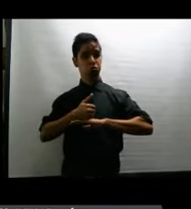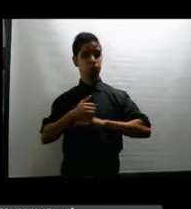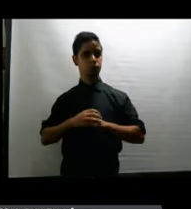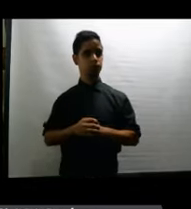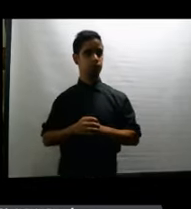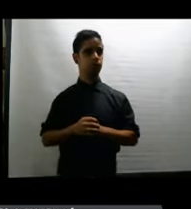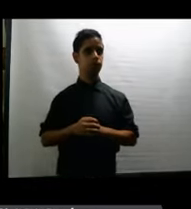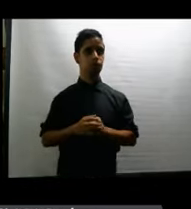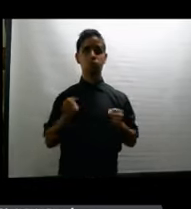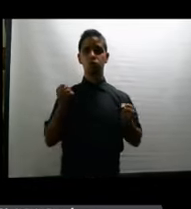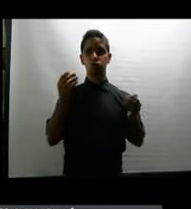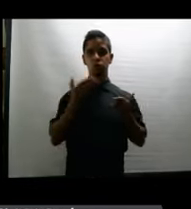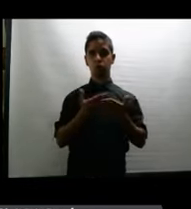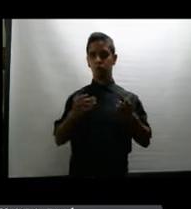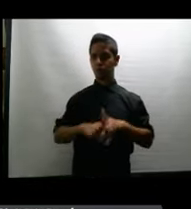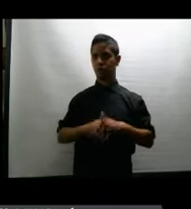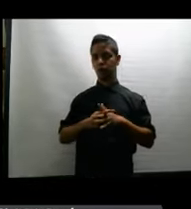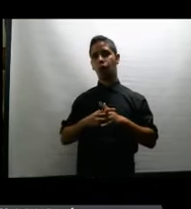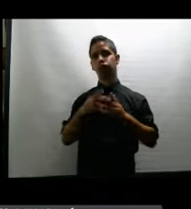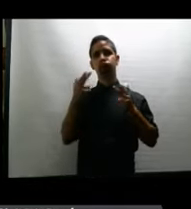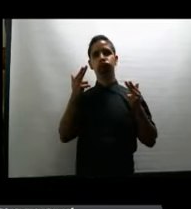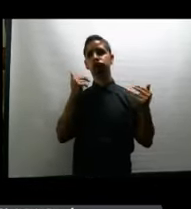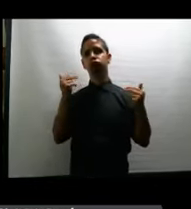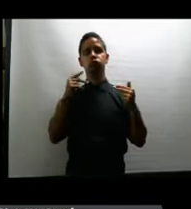tantas cosas que comienzan en bromas y en vacilón. Sí.